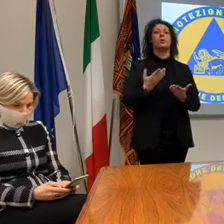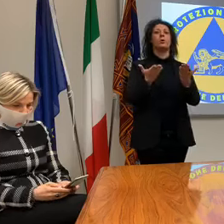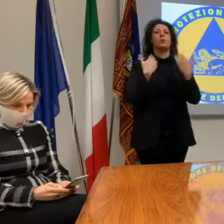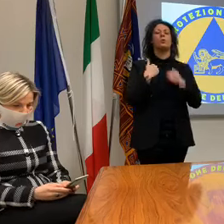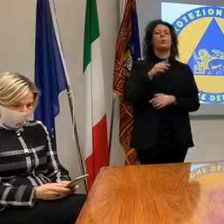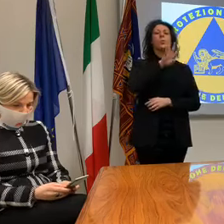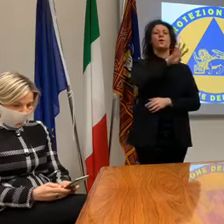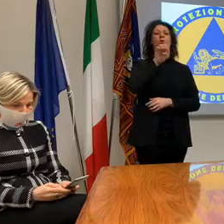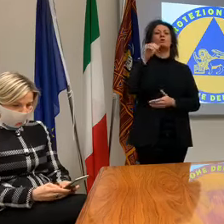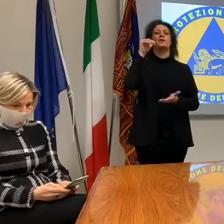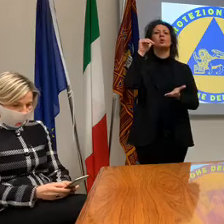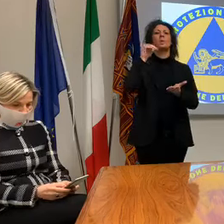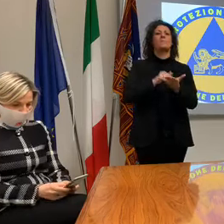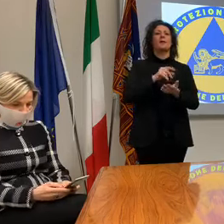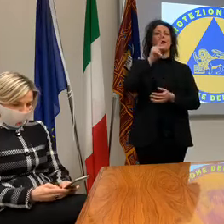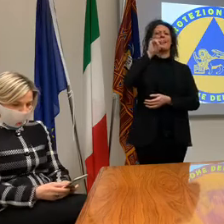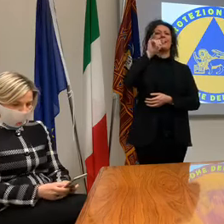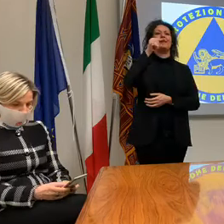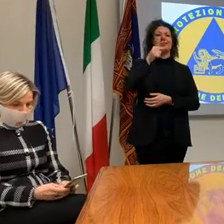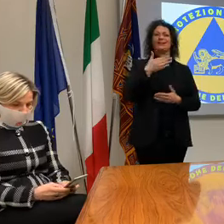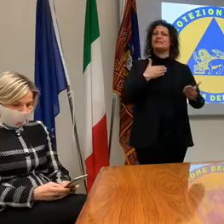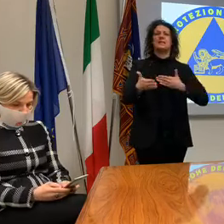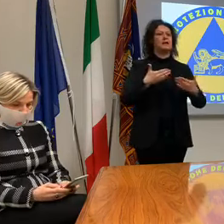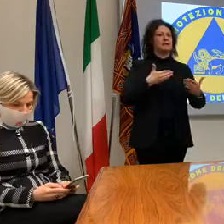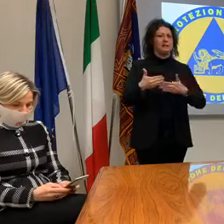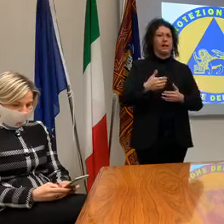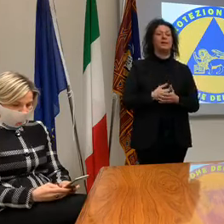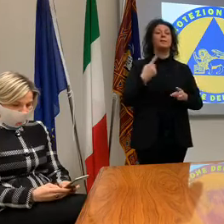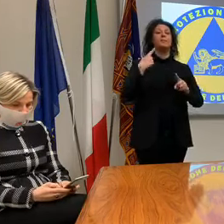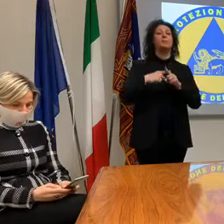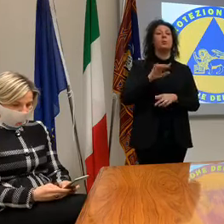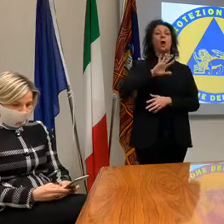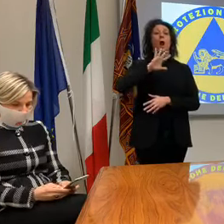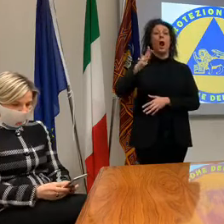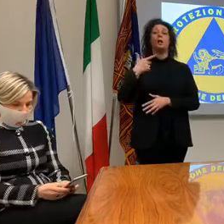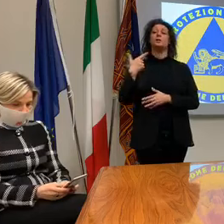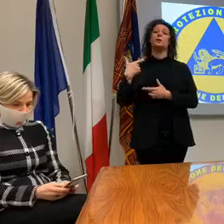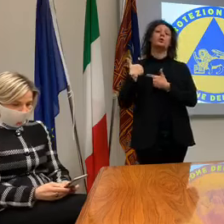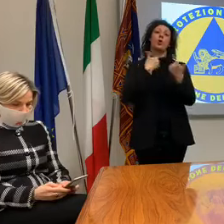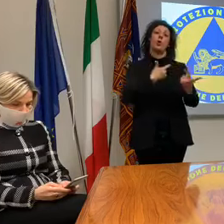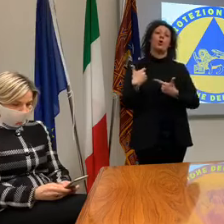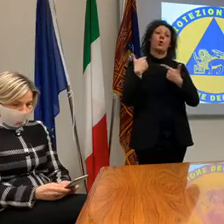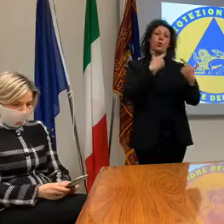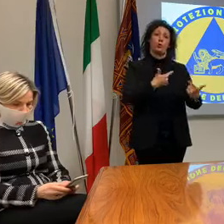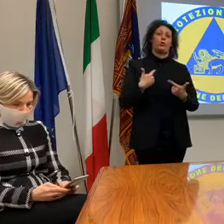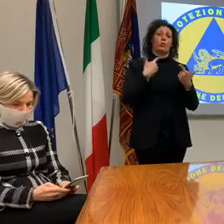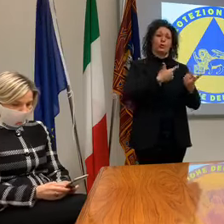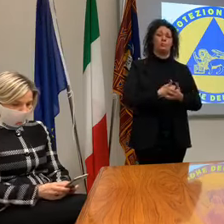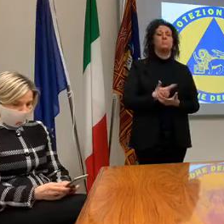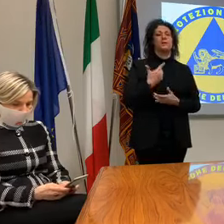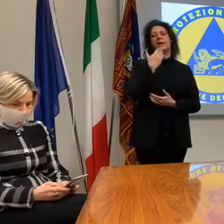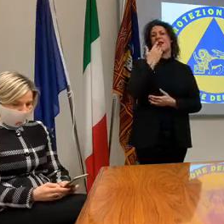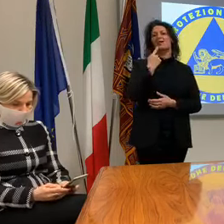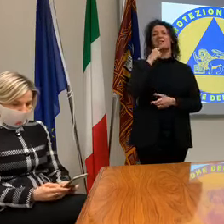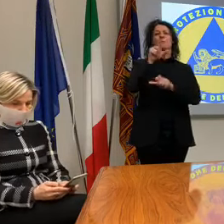kit istantanei più altri 100.000 che ce li hanno donati, e quindi ringrazio appunto anche per questa donazione